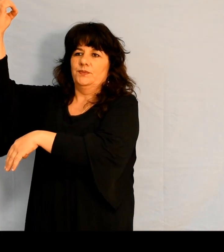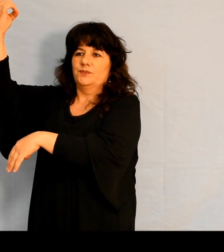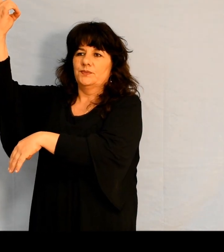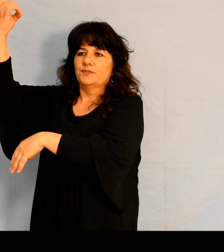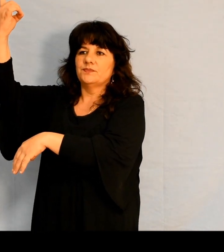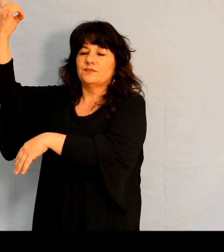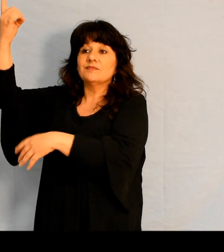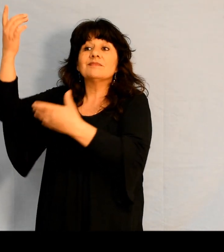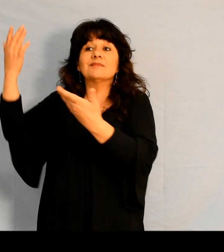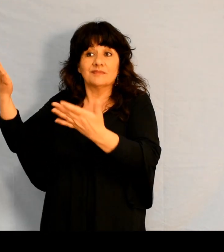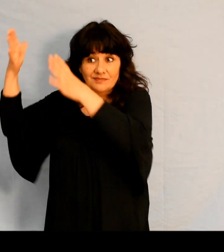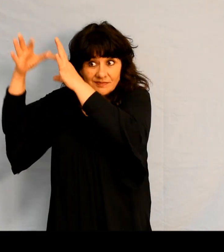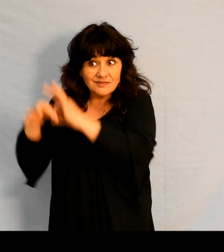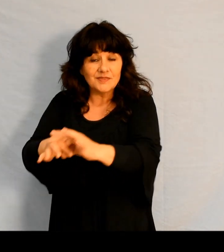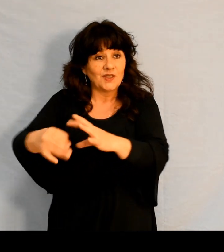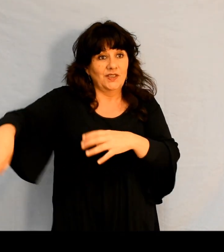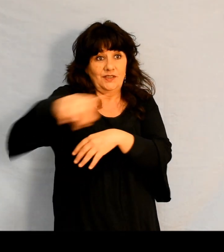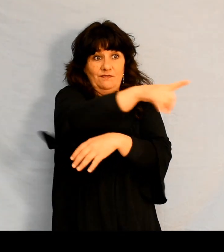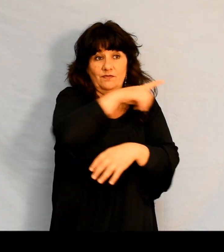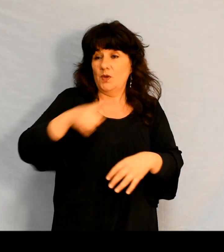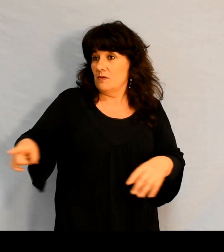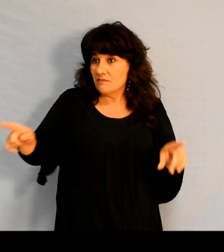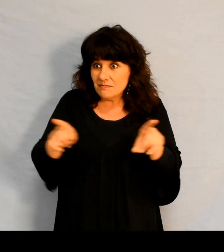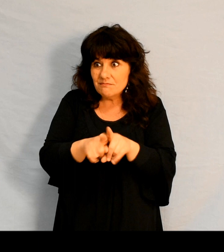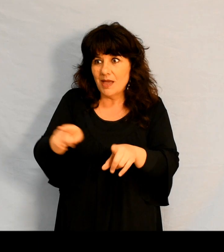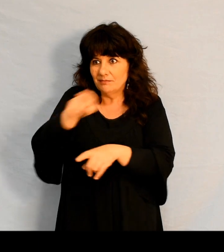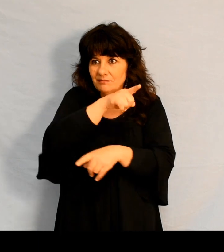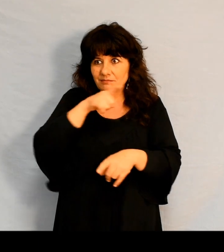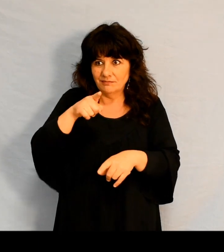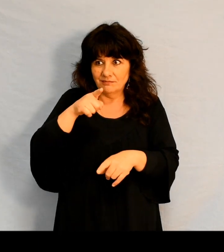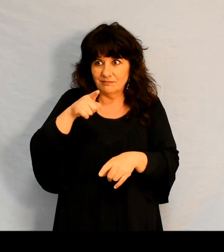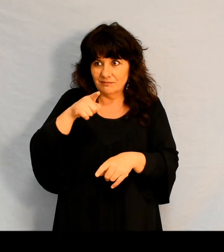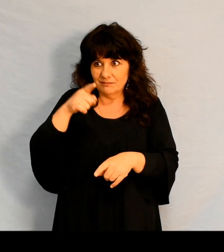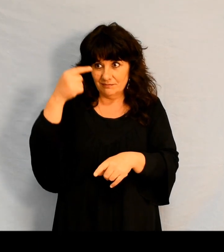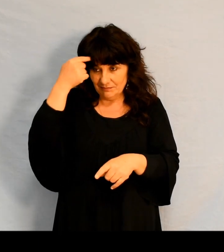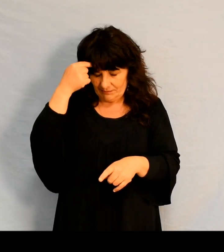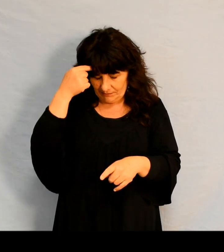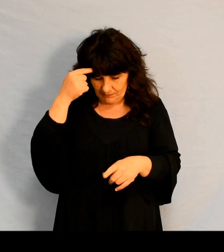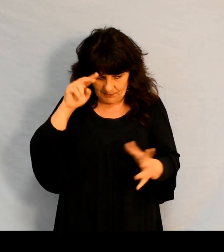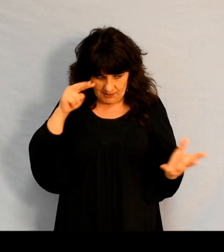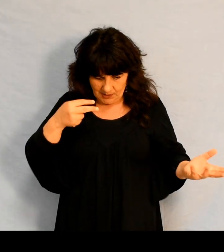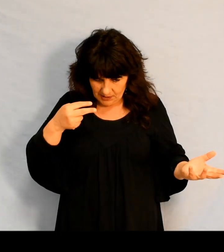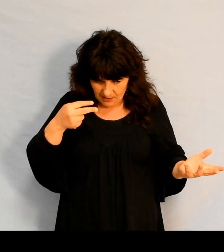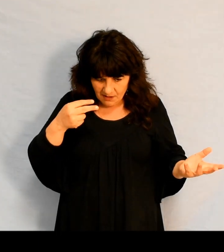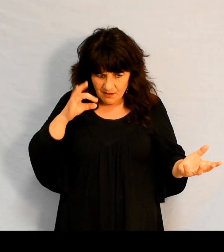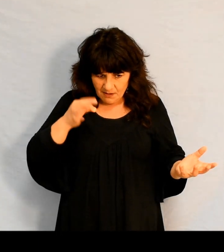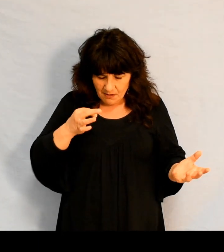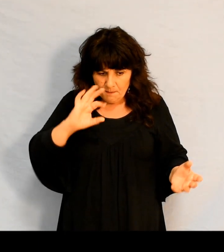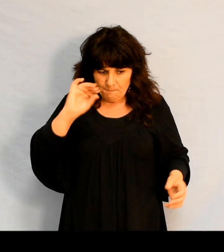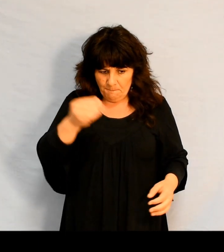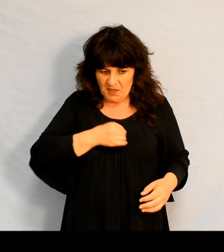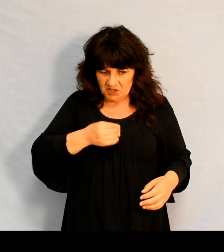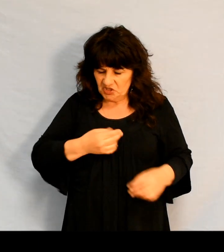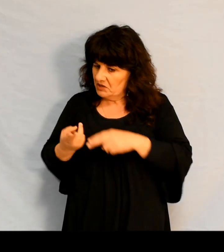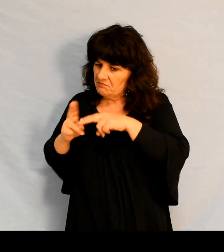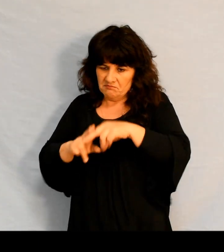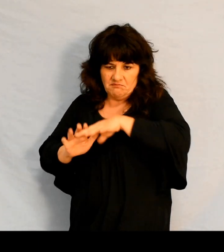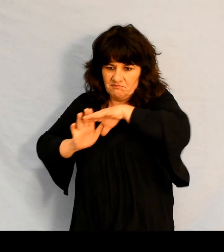De même, vous aussi, pensez que vous êtes mort au péché, mais vivant pour Dieu en Jésus-Christ.